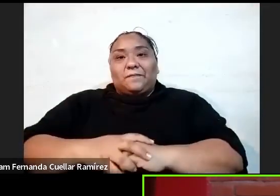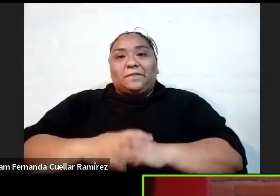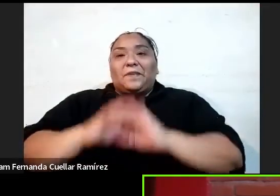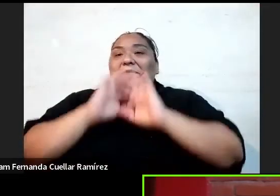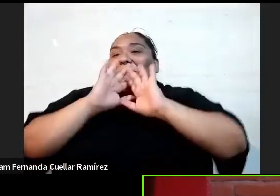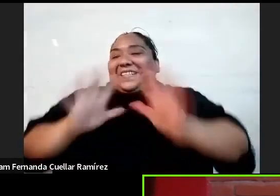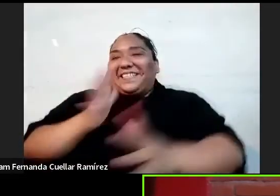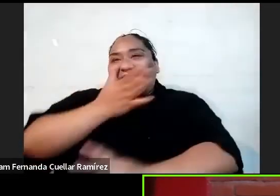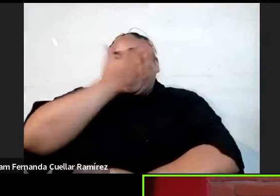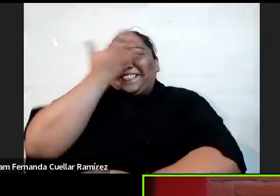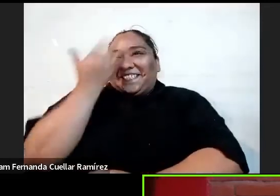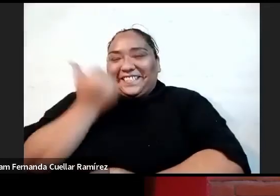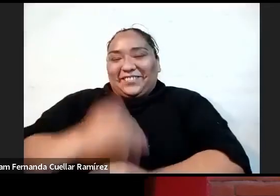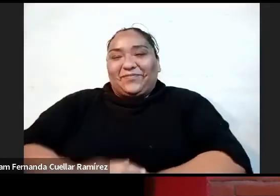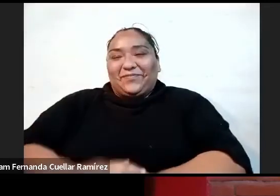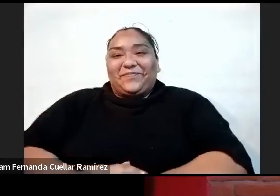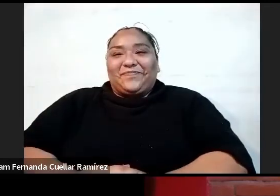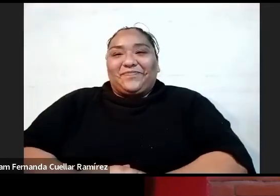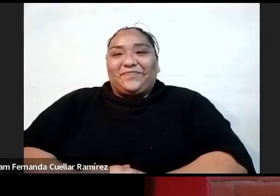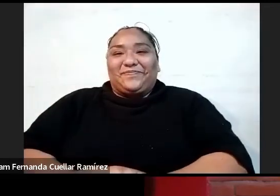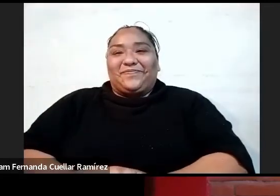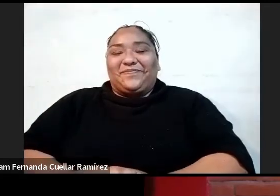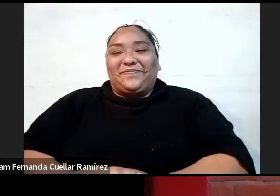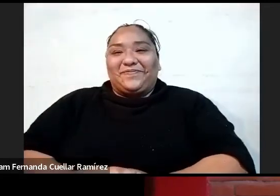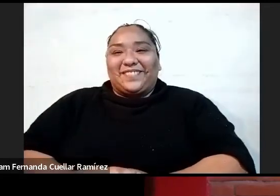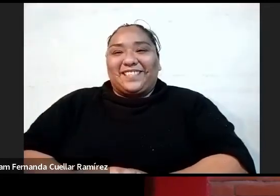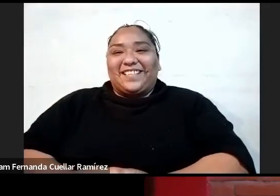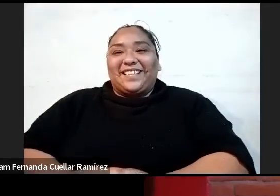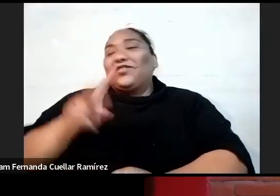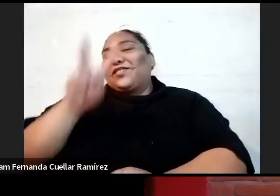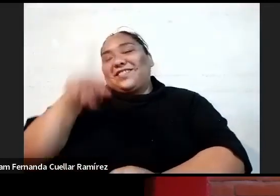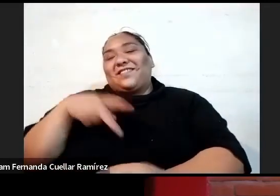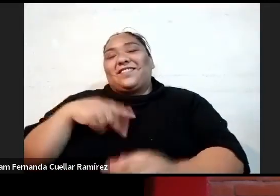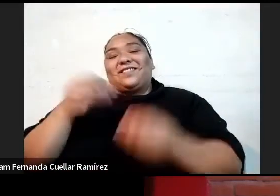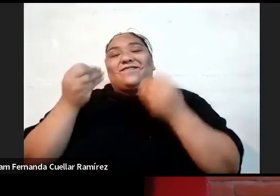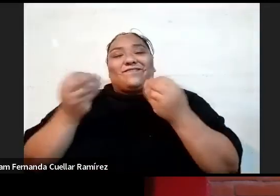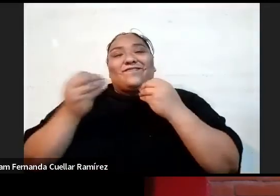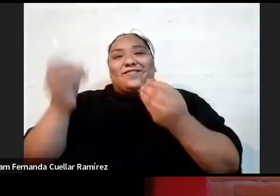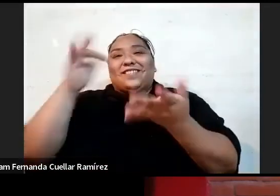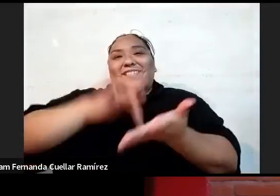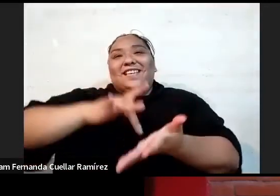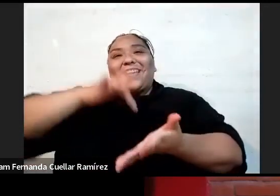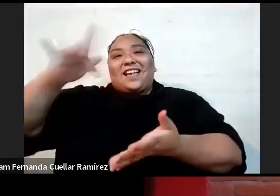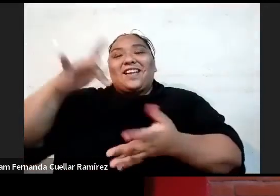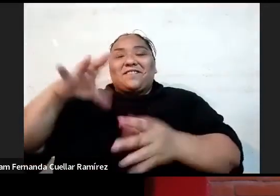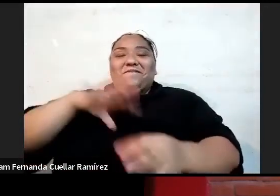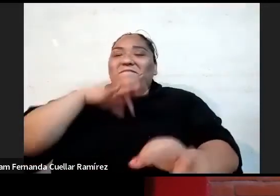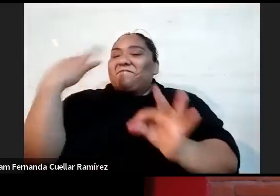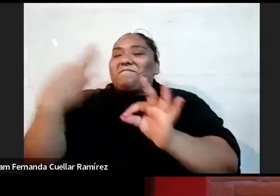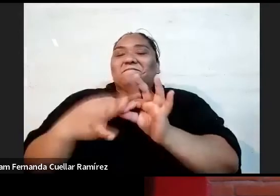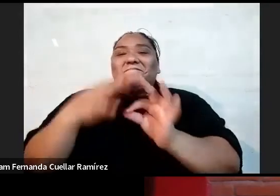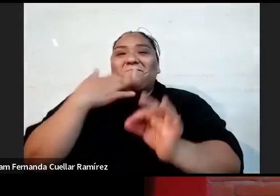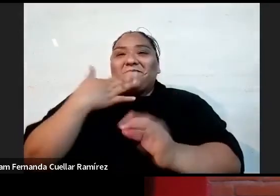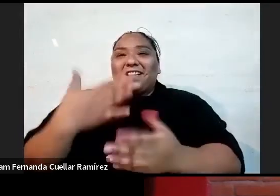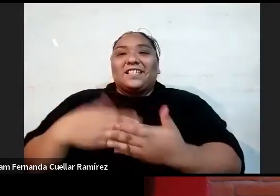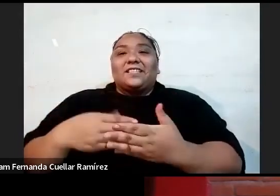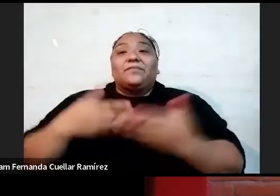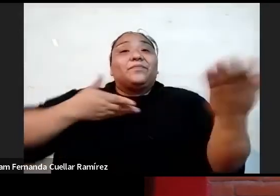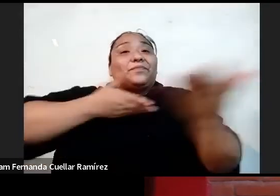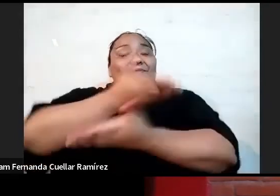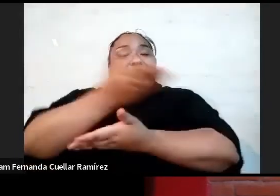sé. No, pues, excelente mensaje. Muchísimas gracias por